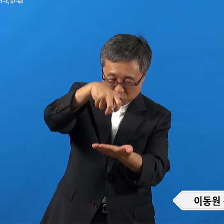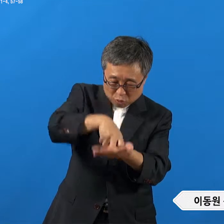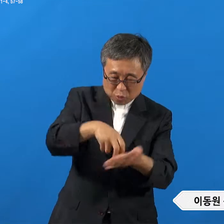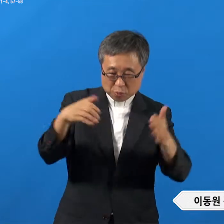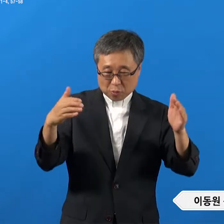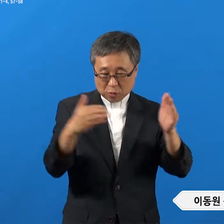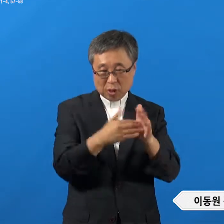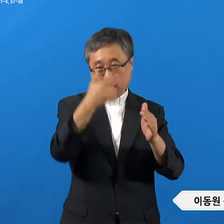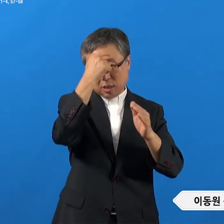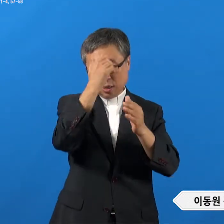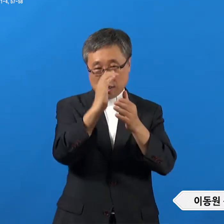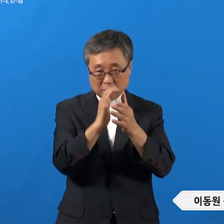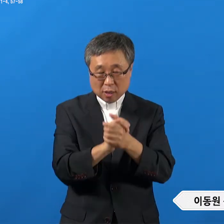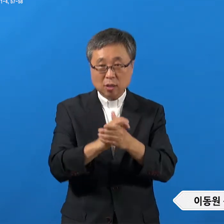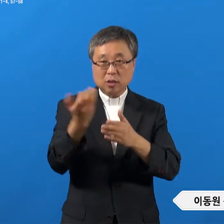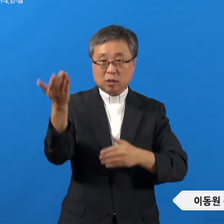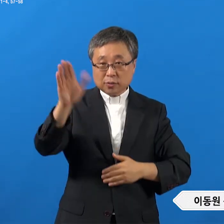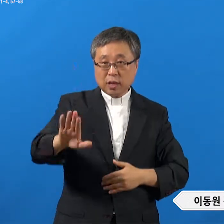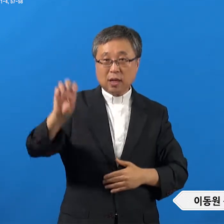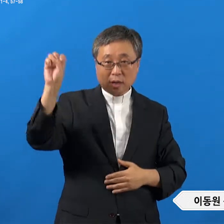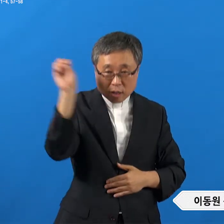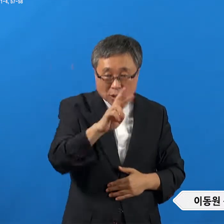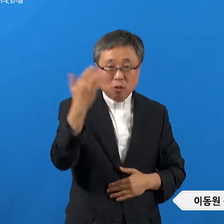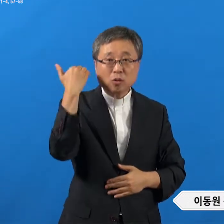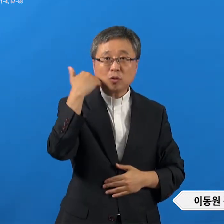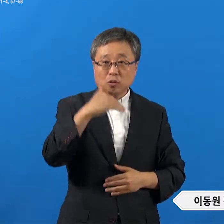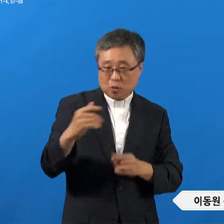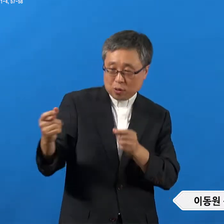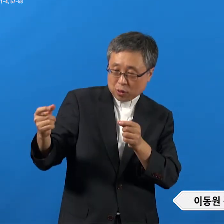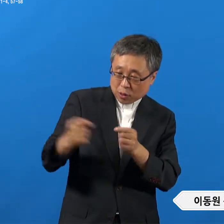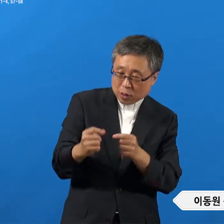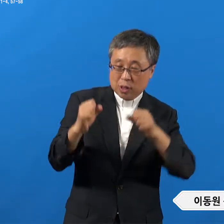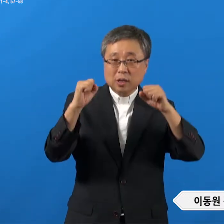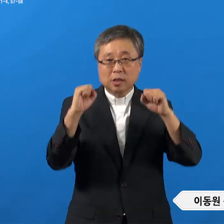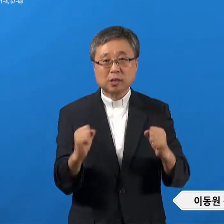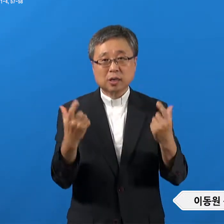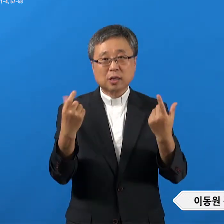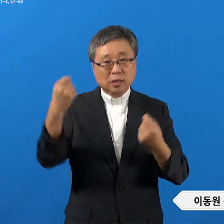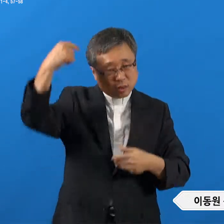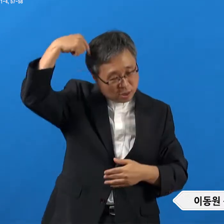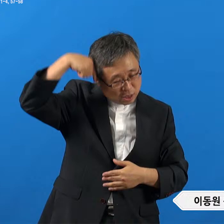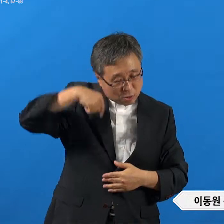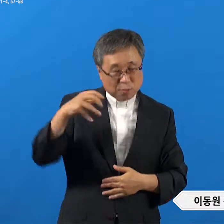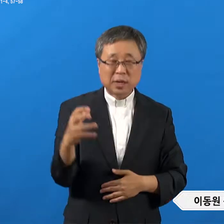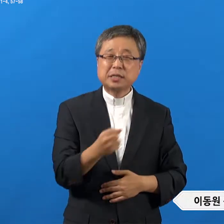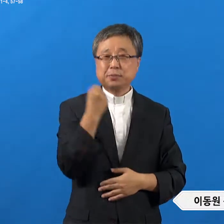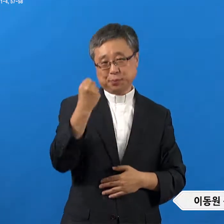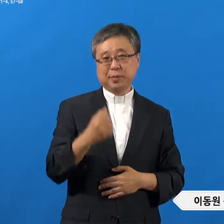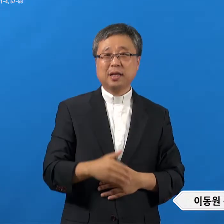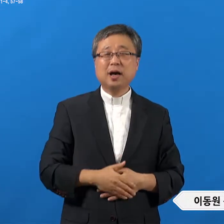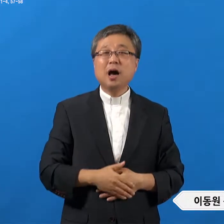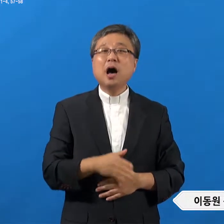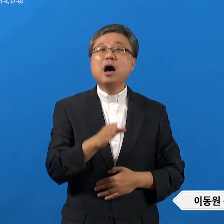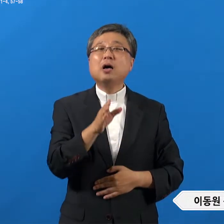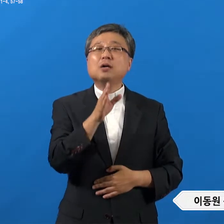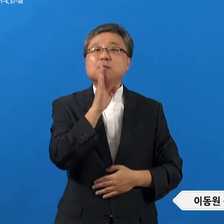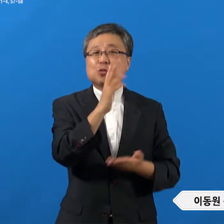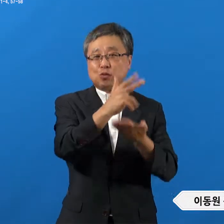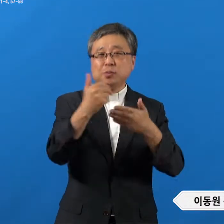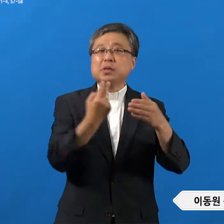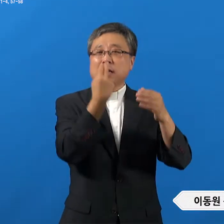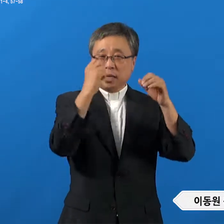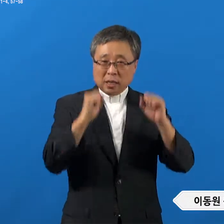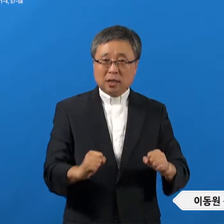꿇었습니다. 기도했습니다. 근데 갑자기 누군가 곁에 계신 것 같은 느낌을 받습니다. 아, 주님